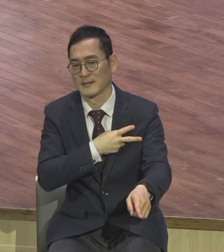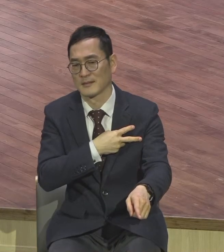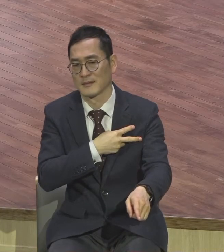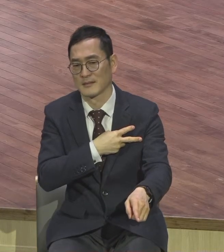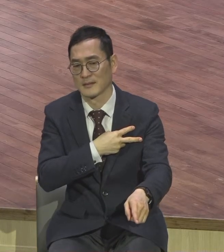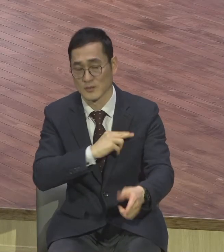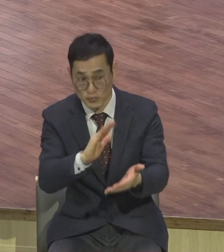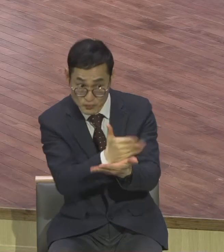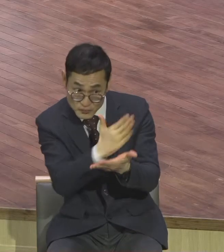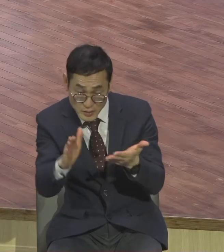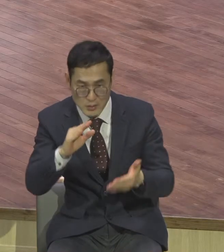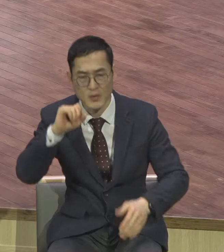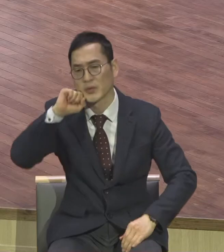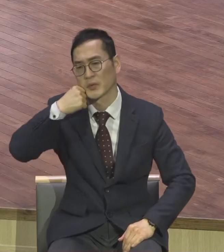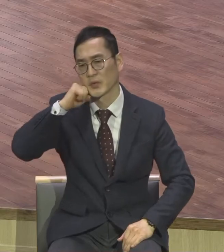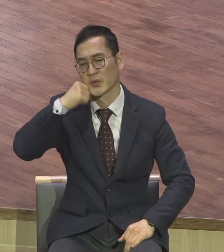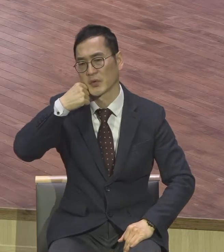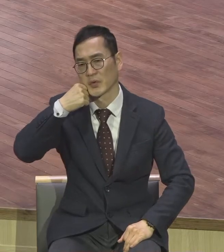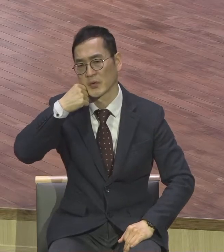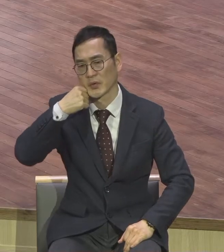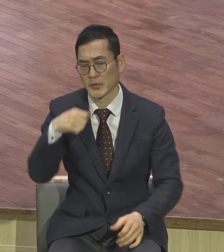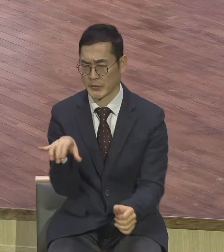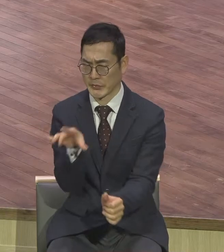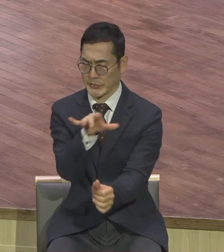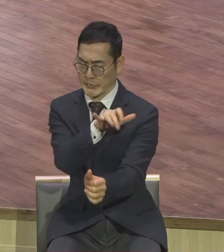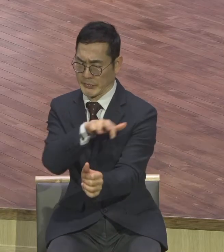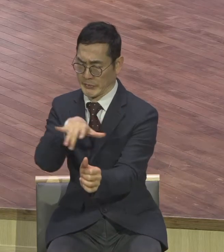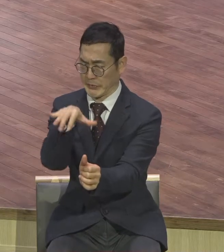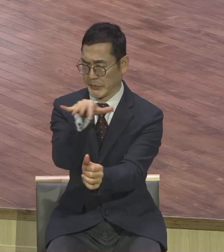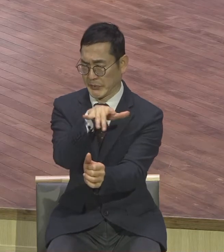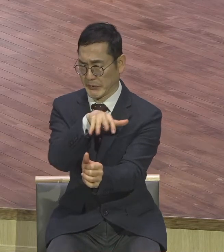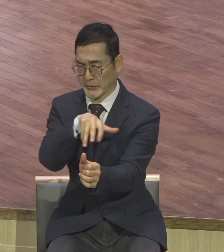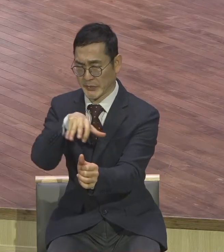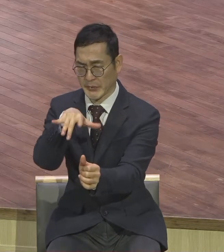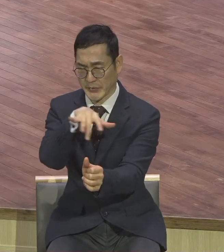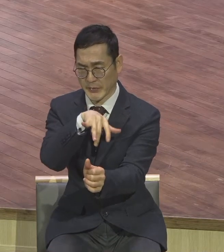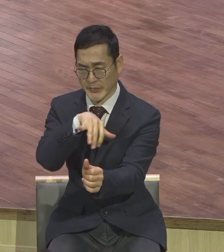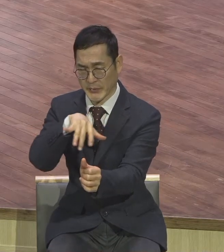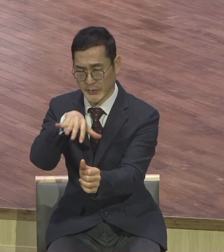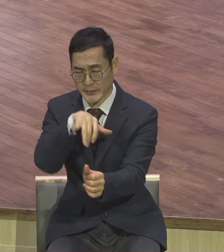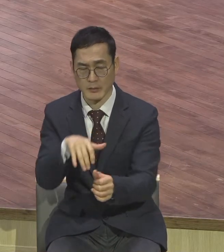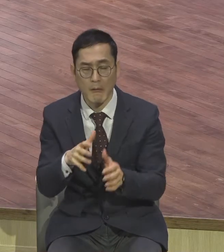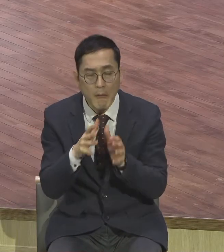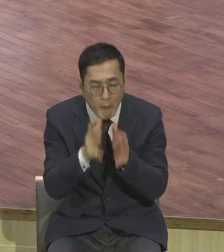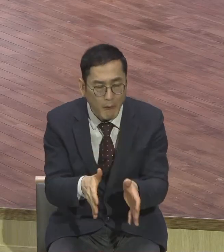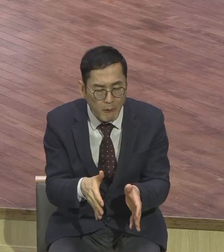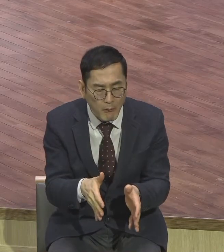이런 영상 속에 겸허하게 전능신교의 교리가 들어있어요.